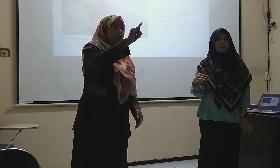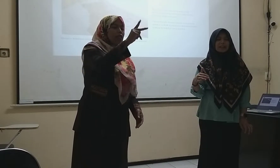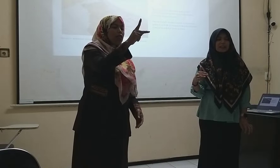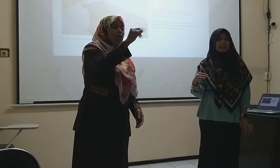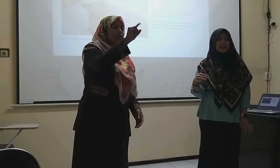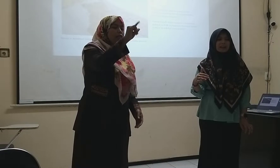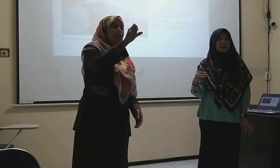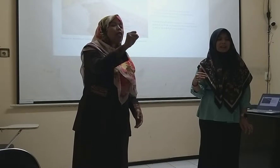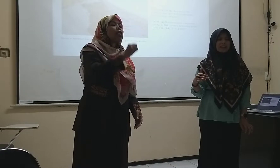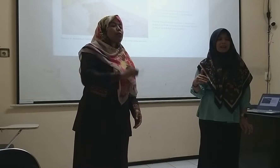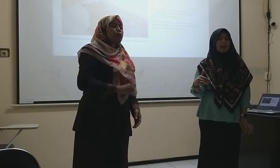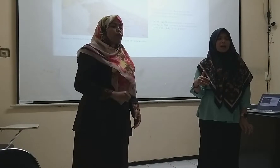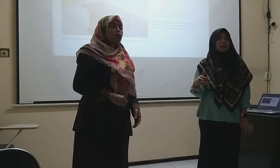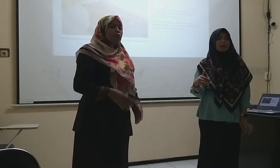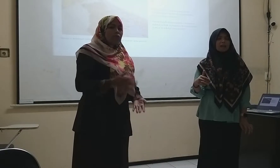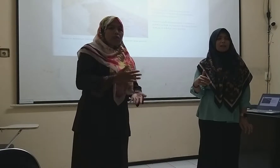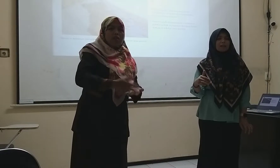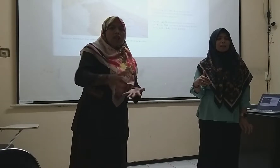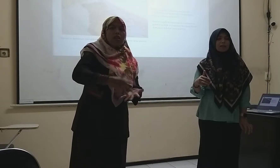terjadi karena adanya